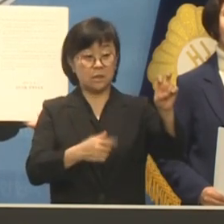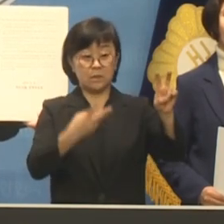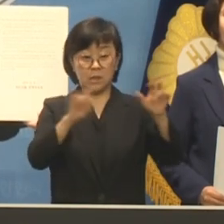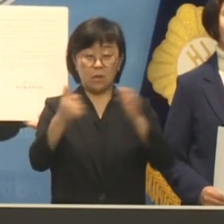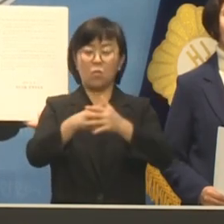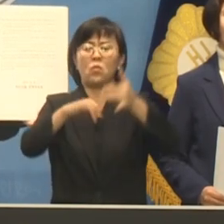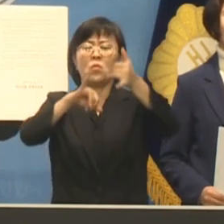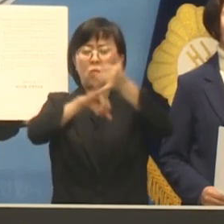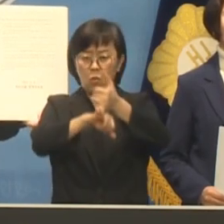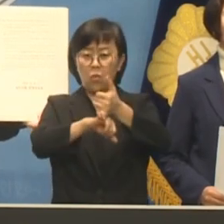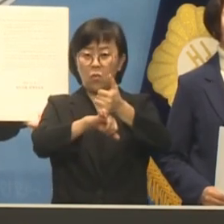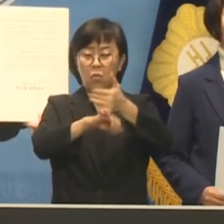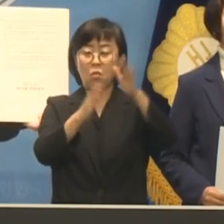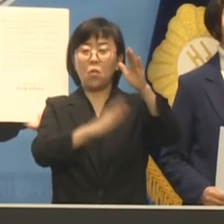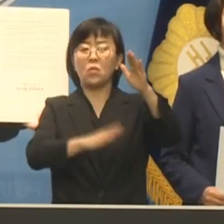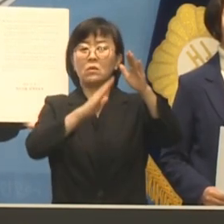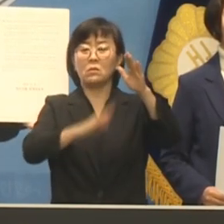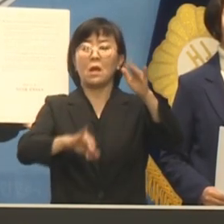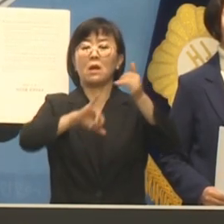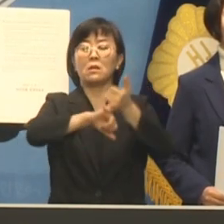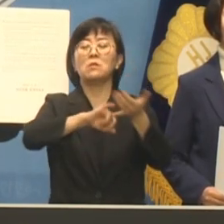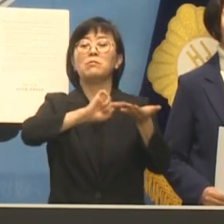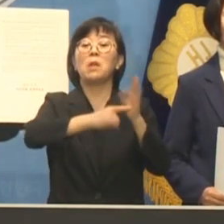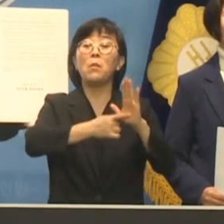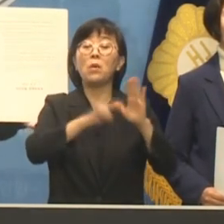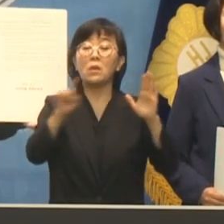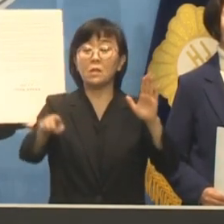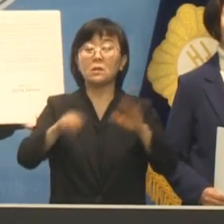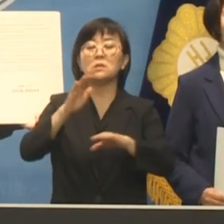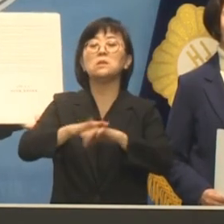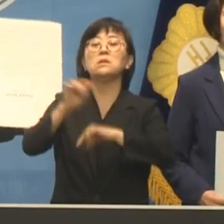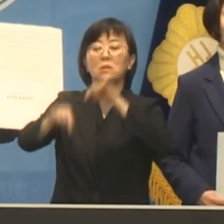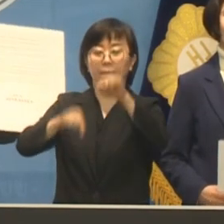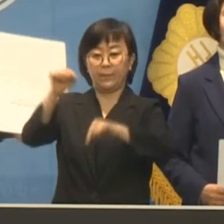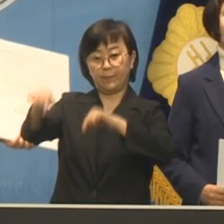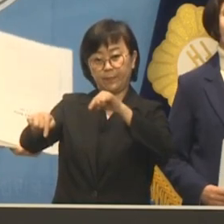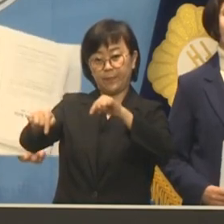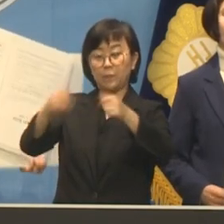꼭 공약을 발표해서 지켜주시길 바라겠습니다. 그럼